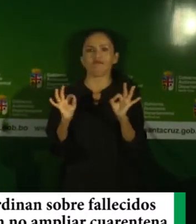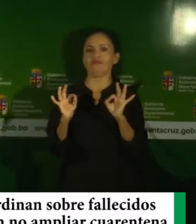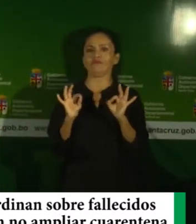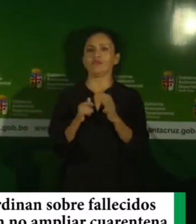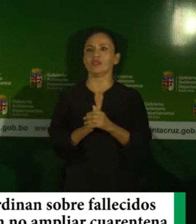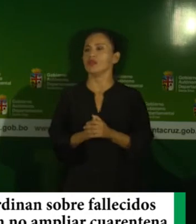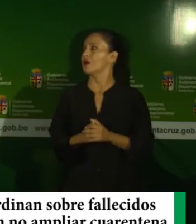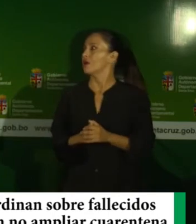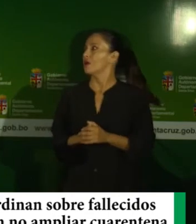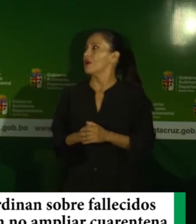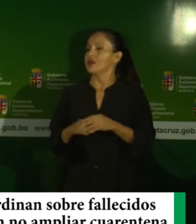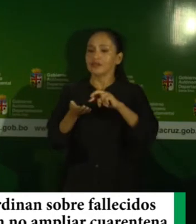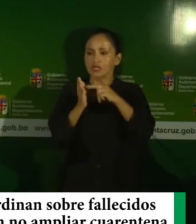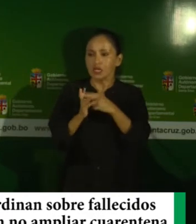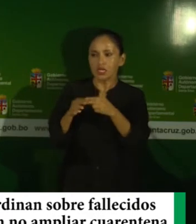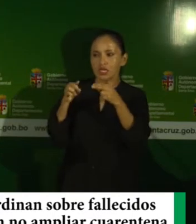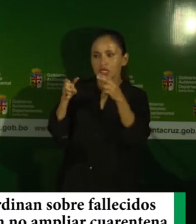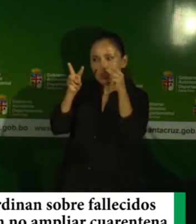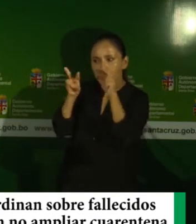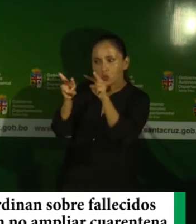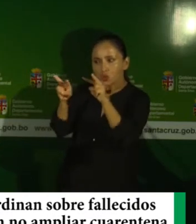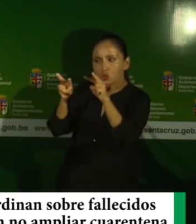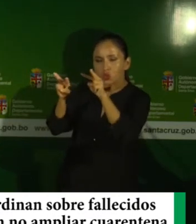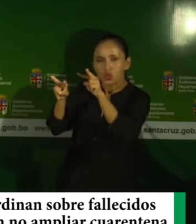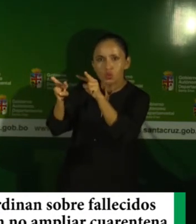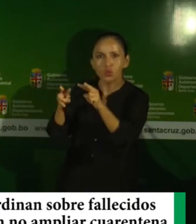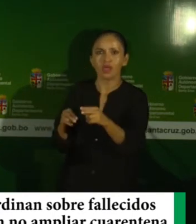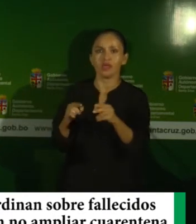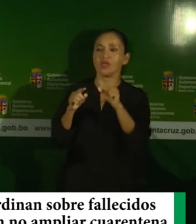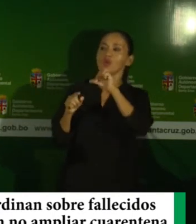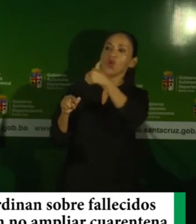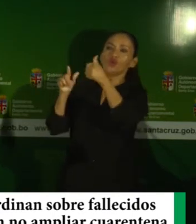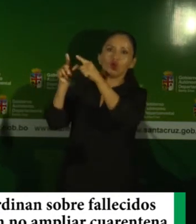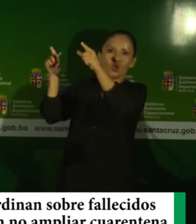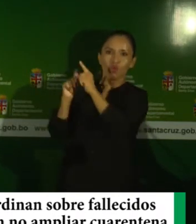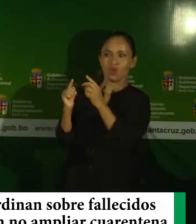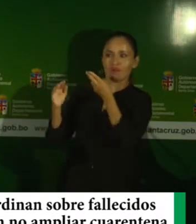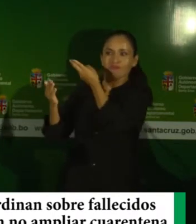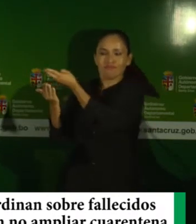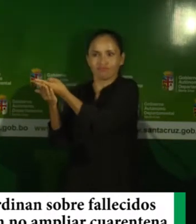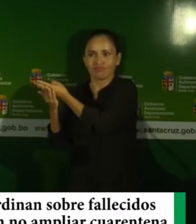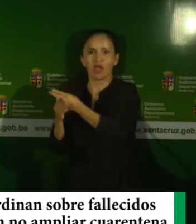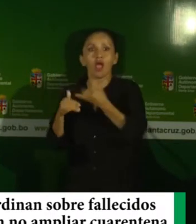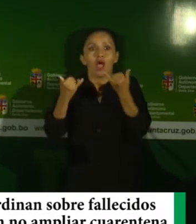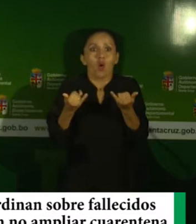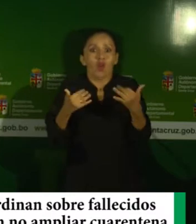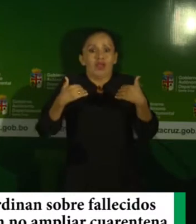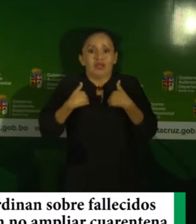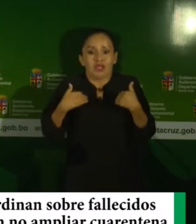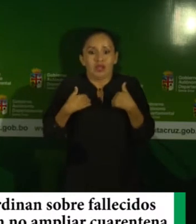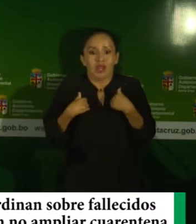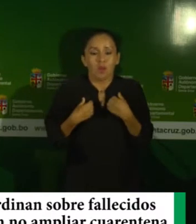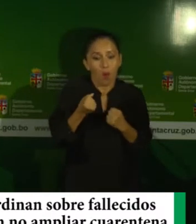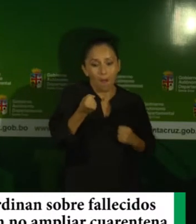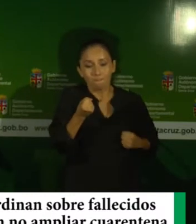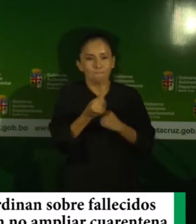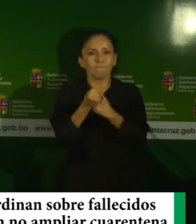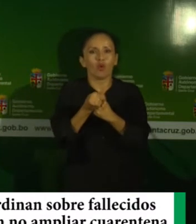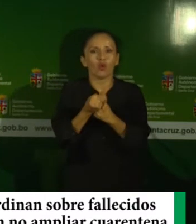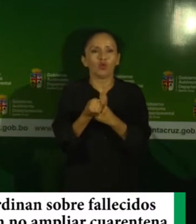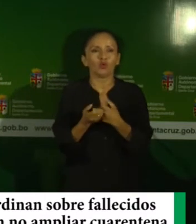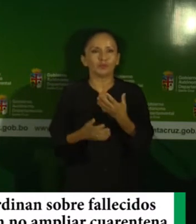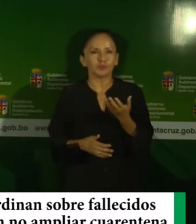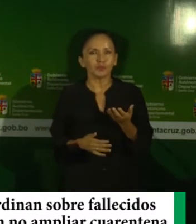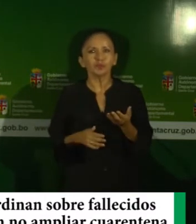Están seguidos por personal especializado en nuestro centro de aislamiento. Tenemos actualmente el apoyo de